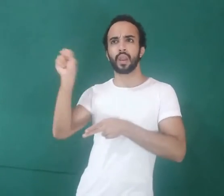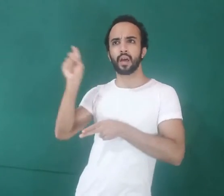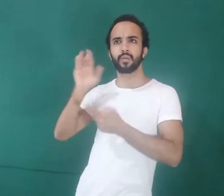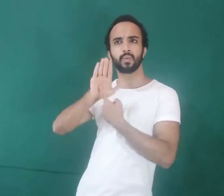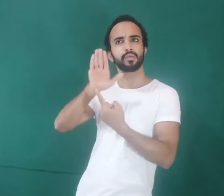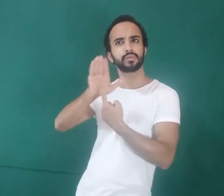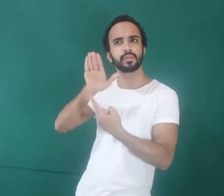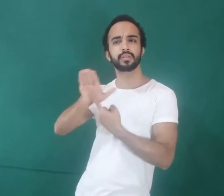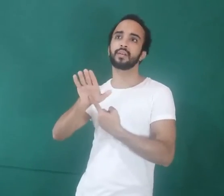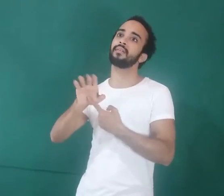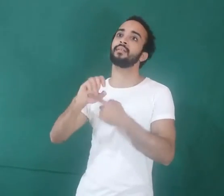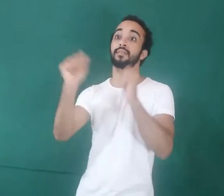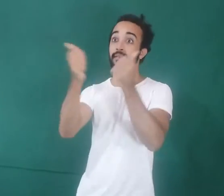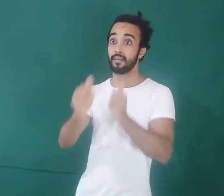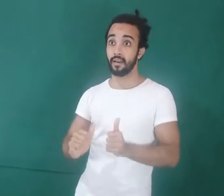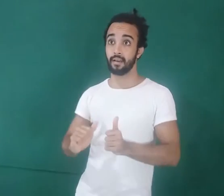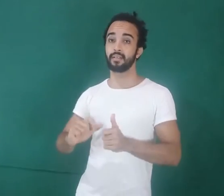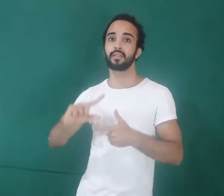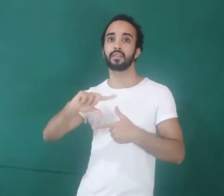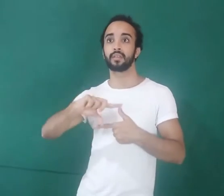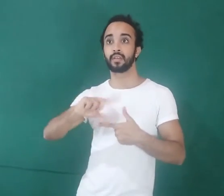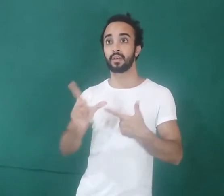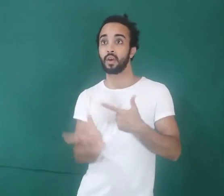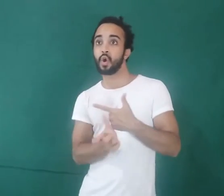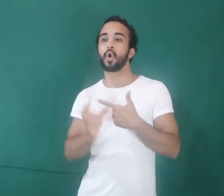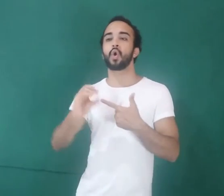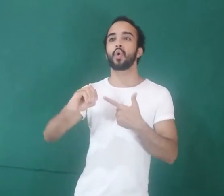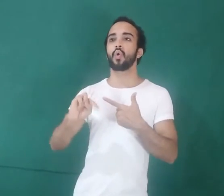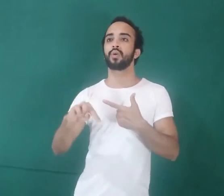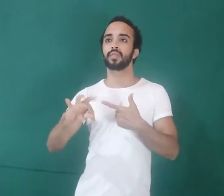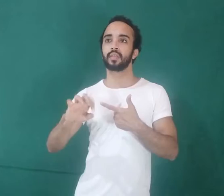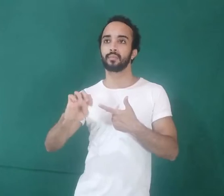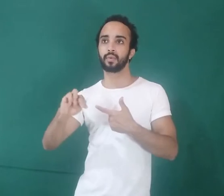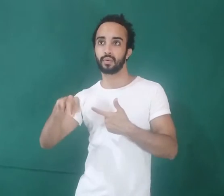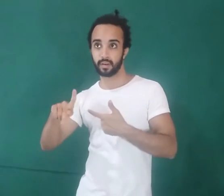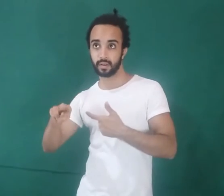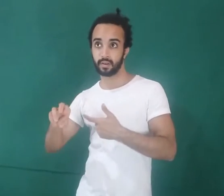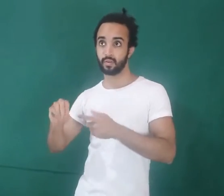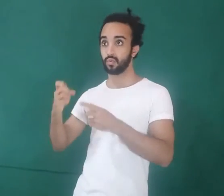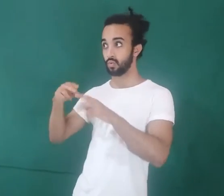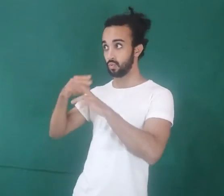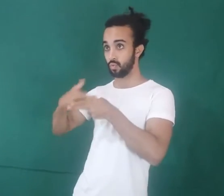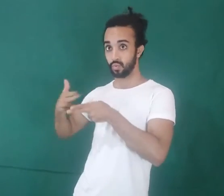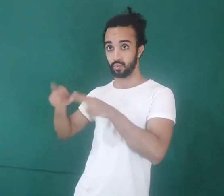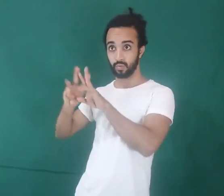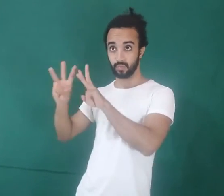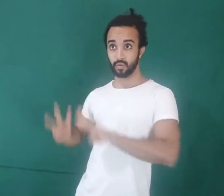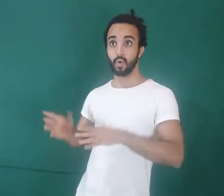nunca imaginava que ia ter um problema, porque tinha uma pessoa nua no museu. Uhum. Hoje em dia, a galera de museu tá com medo disso, tá com medo de outras coisas, mas